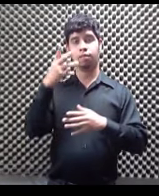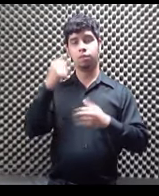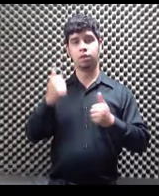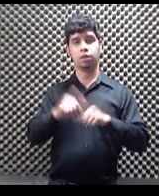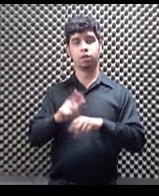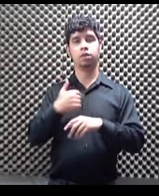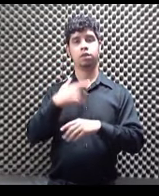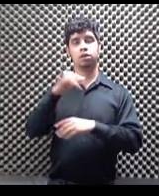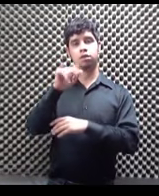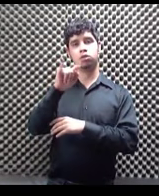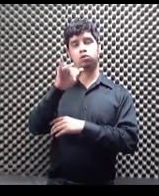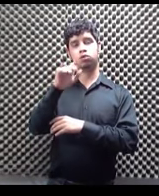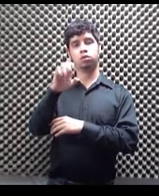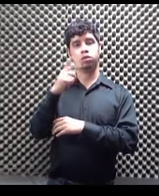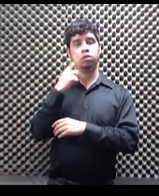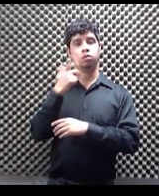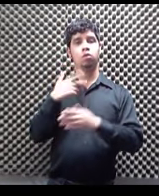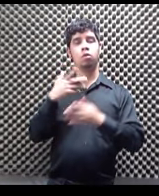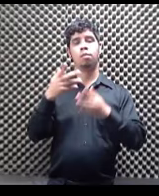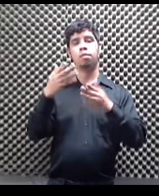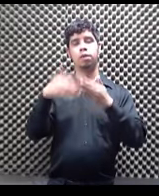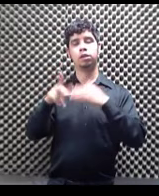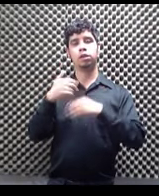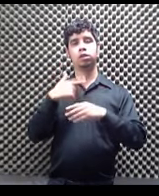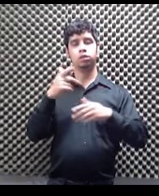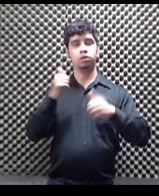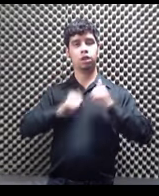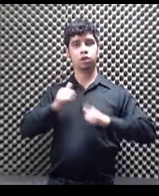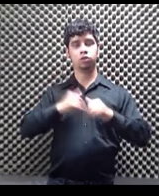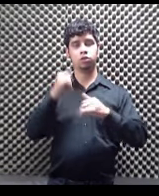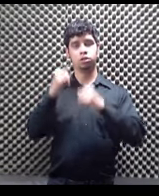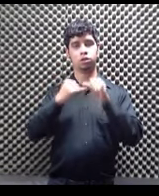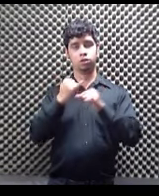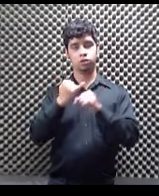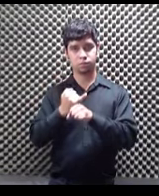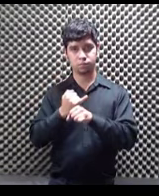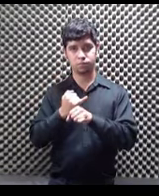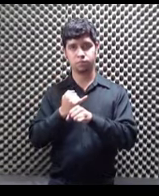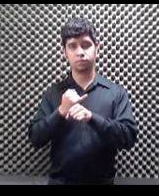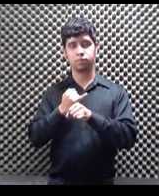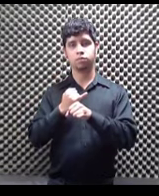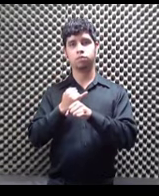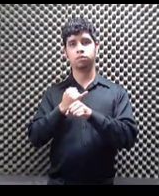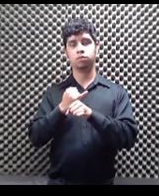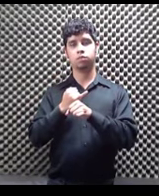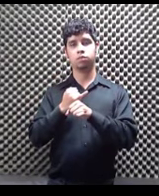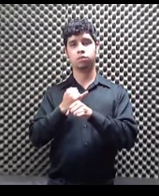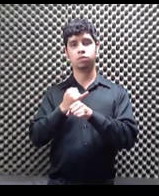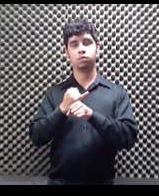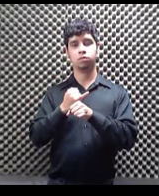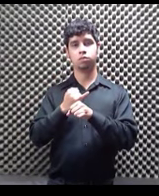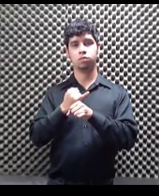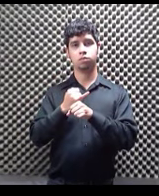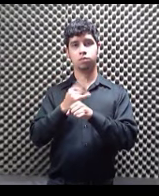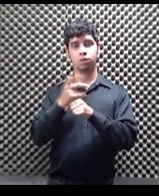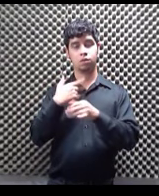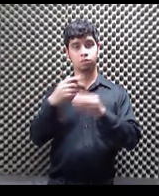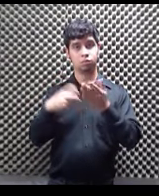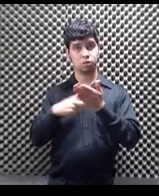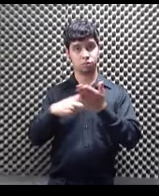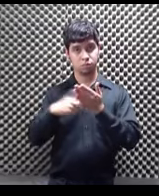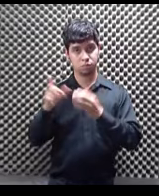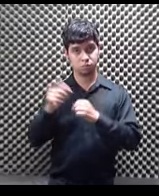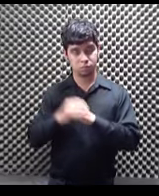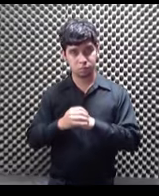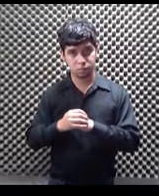Santurce, como parte del Festival de Teatro Internacional. Con José Luis Gutiérrez, Héctor Escudero, Laura Isabel Cabrera, Omar Torres e Ian Arduengo. Actuaciones especiales de